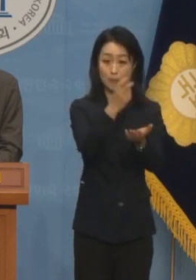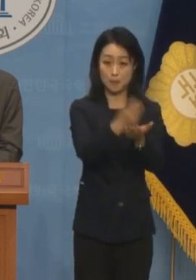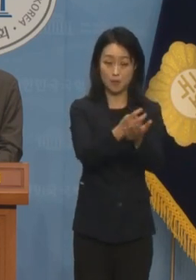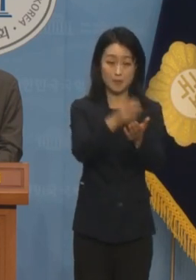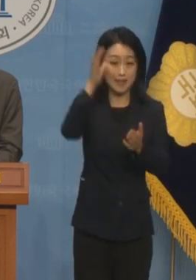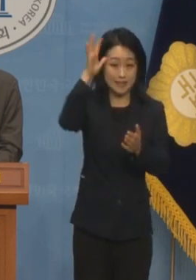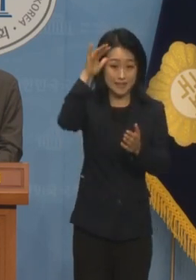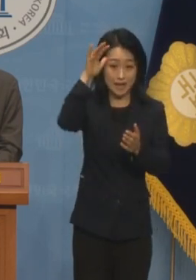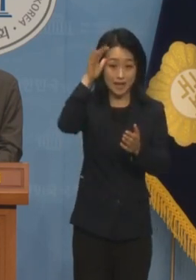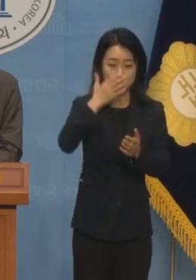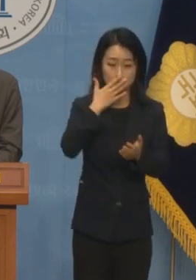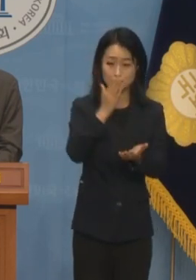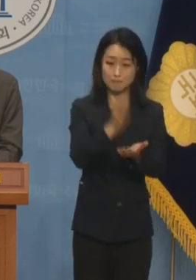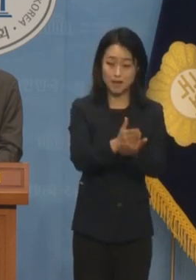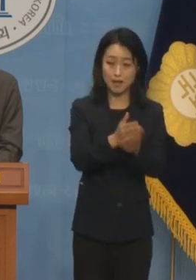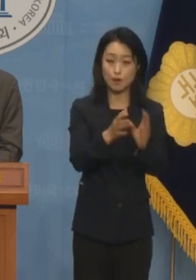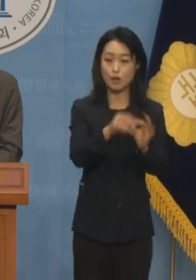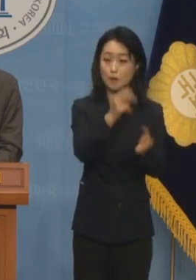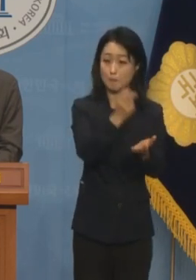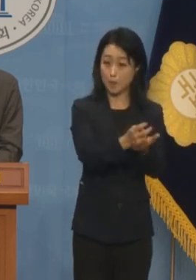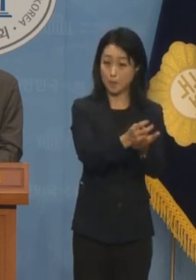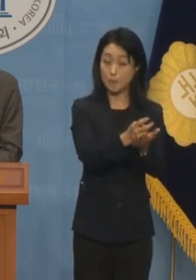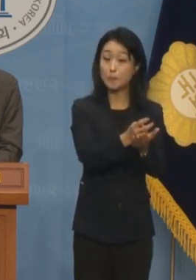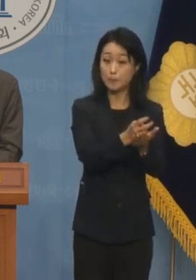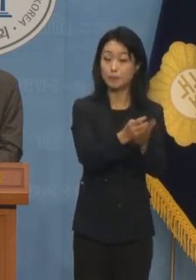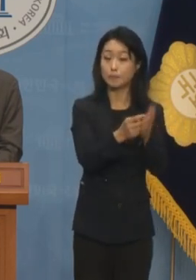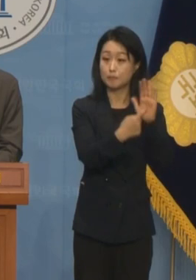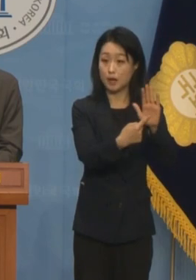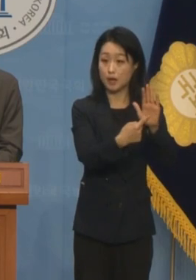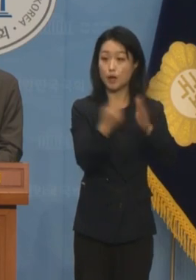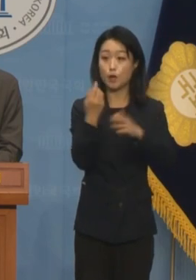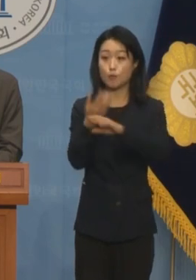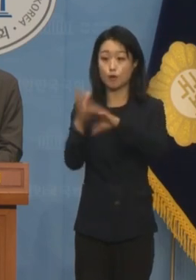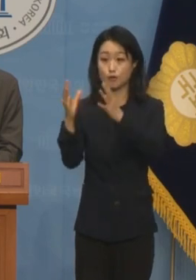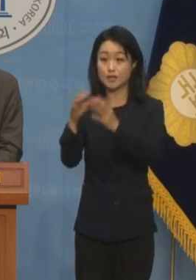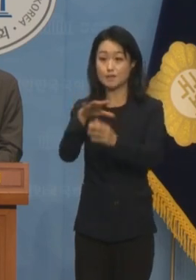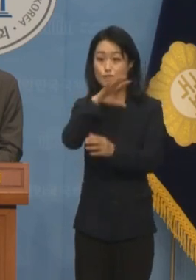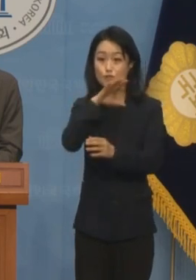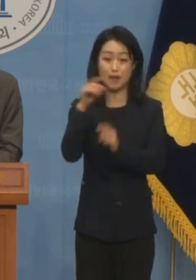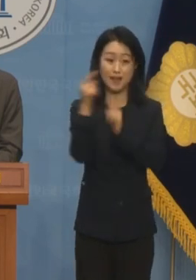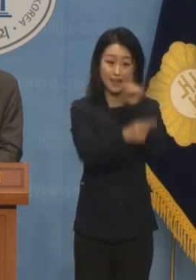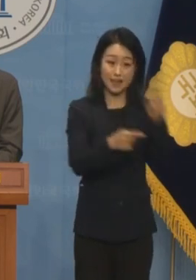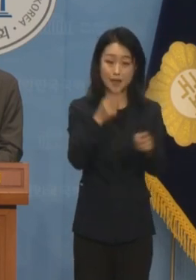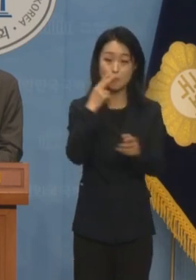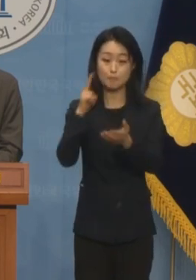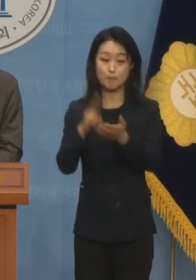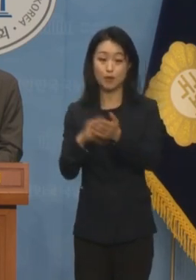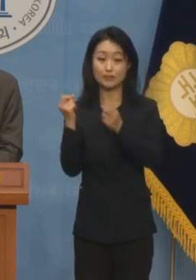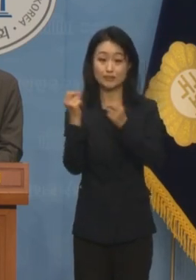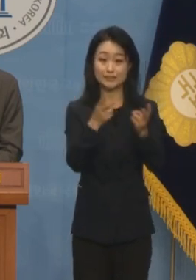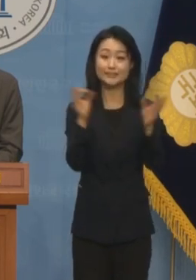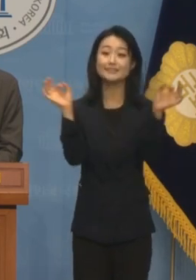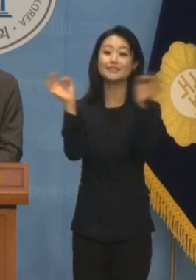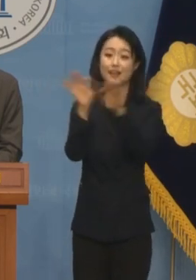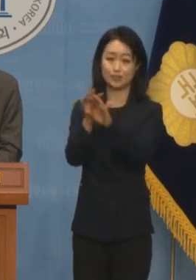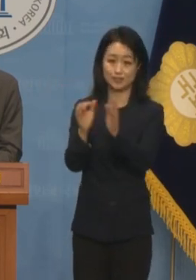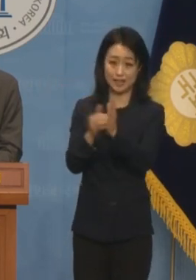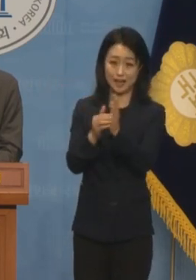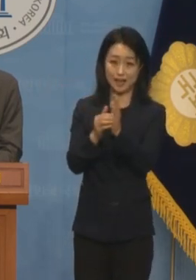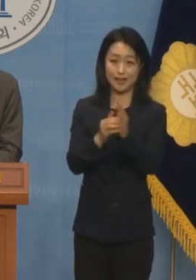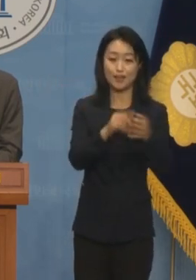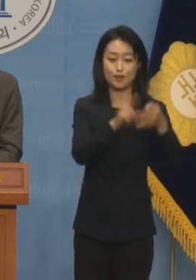개식용 종식법의 제정 이후 외국인들이 보내는 민원 편지가 사라졌다며 김건희 여사 띄우기에 나섰습니다.